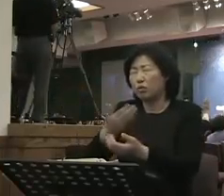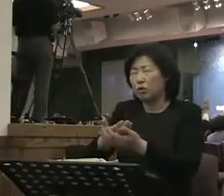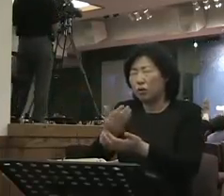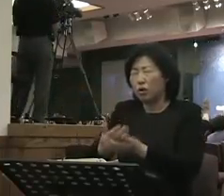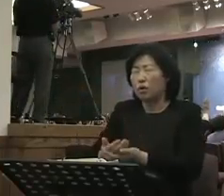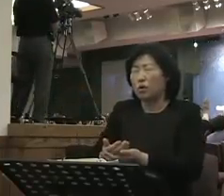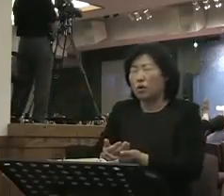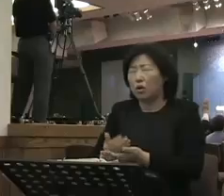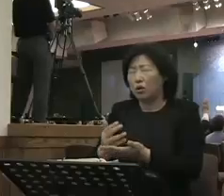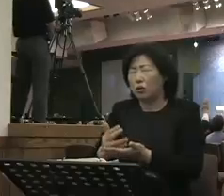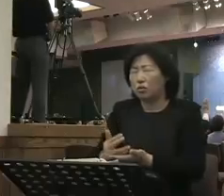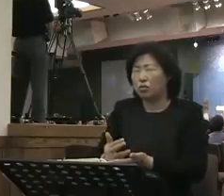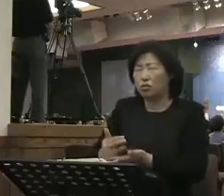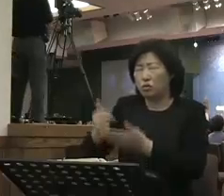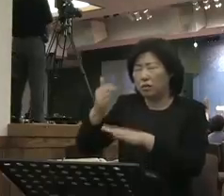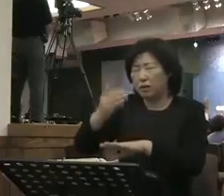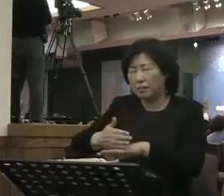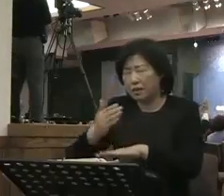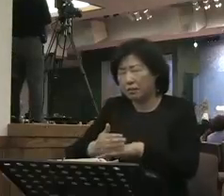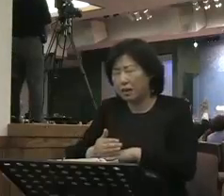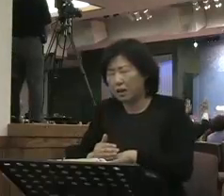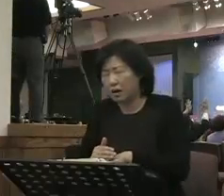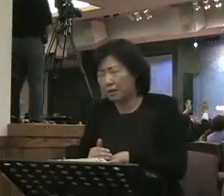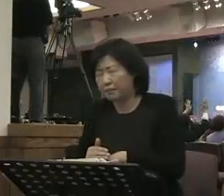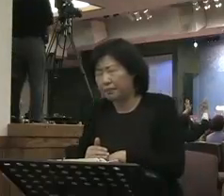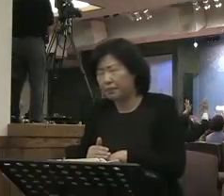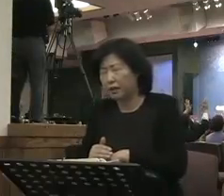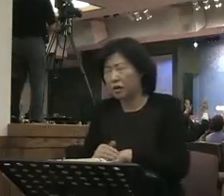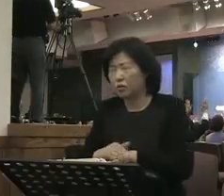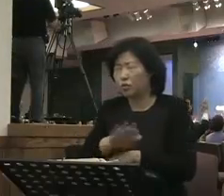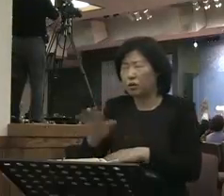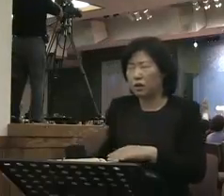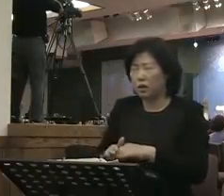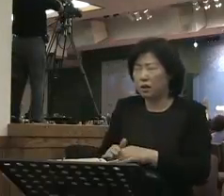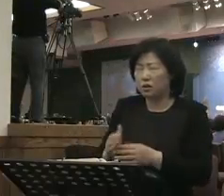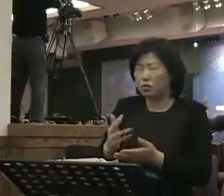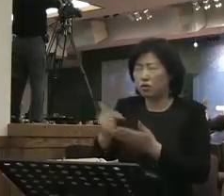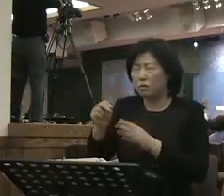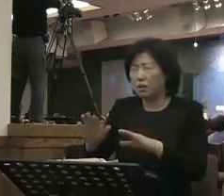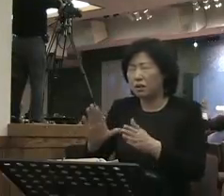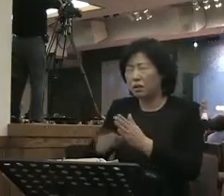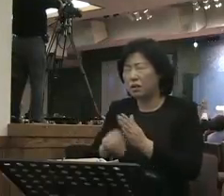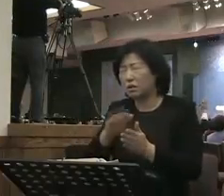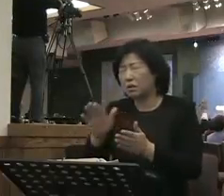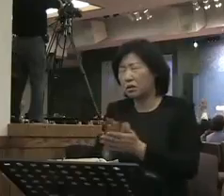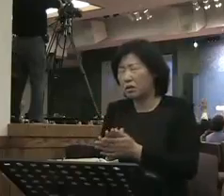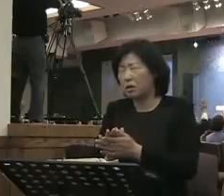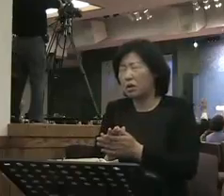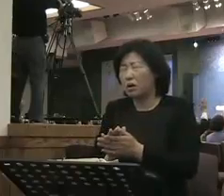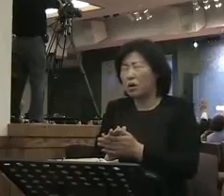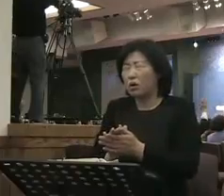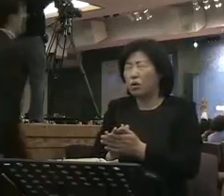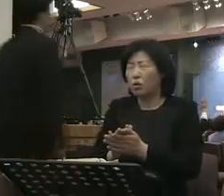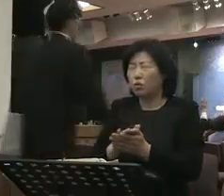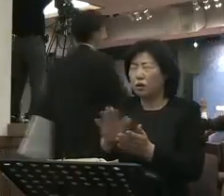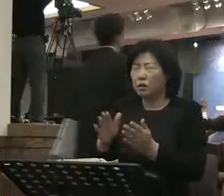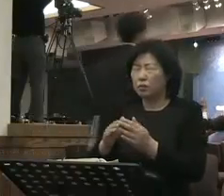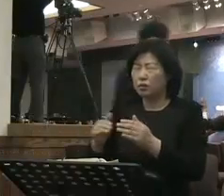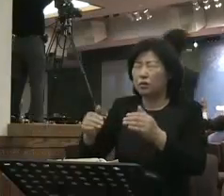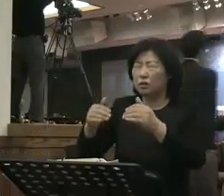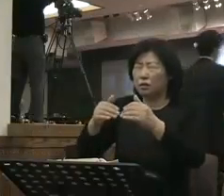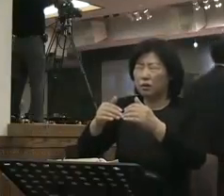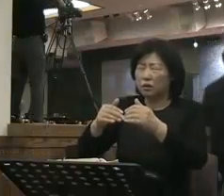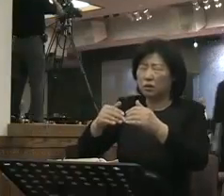한 목소리로 기도하겠습니다. 아버지 하나님 감사합니다. 우리가 주님의 영광을 바라봅니다. 주님의 능력을 받기를